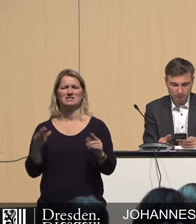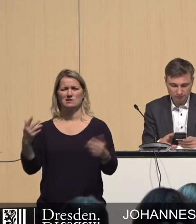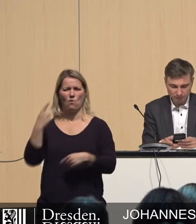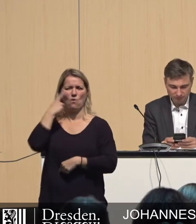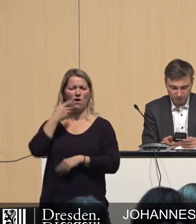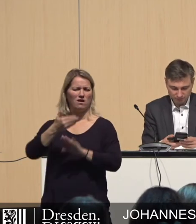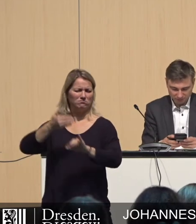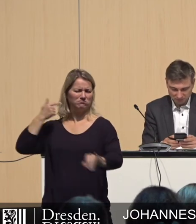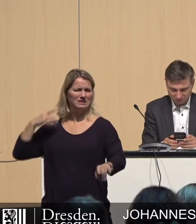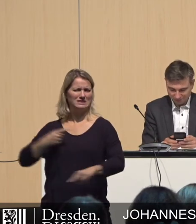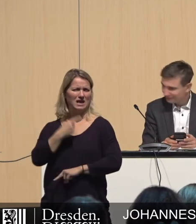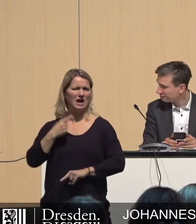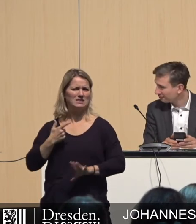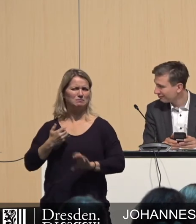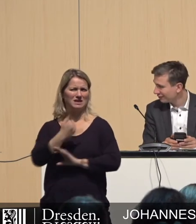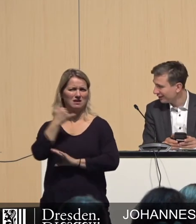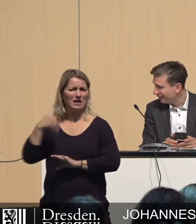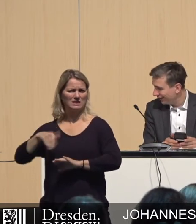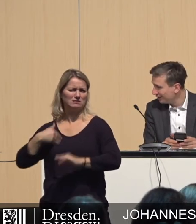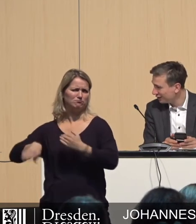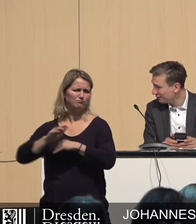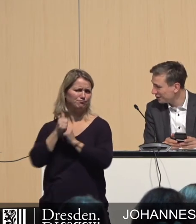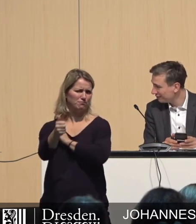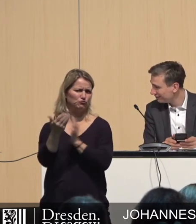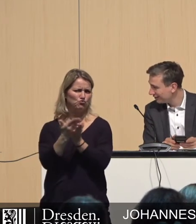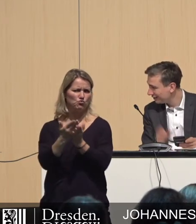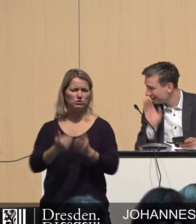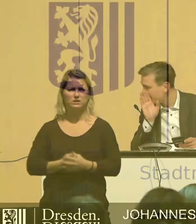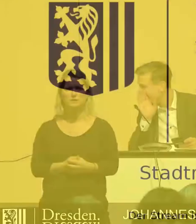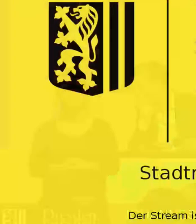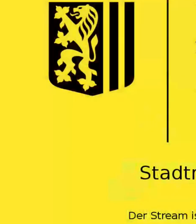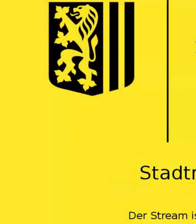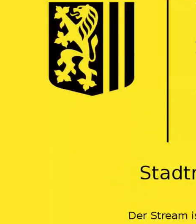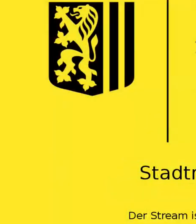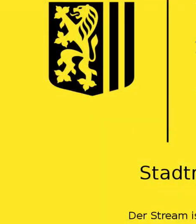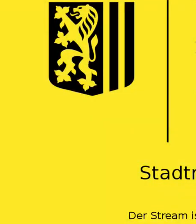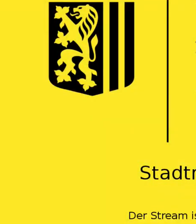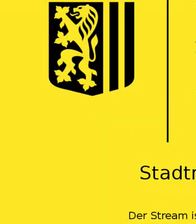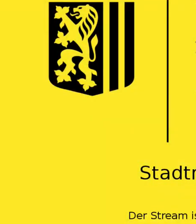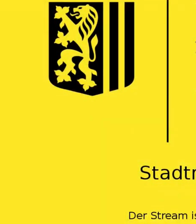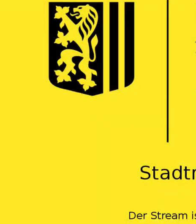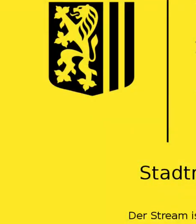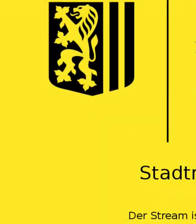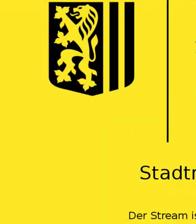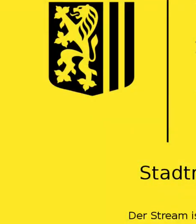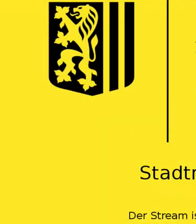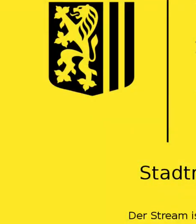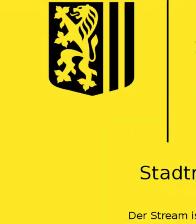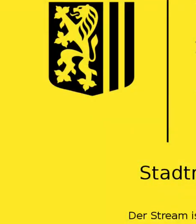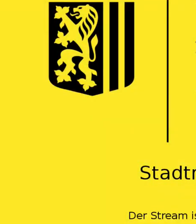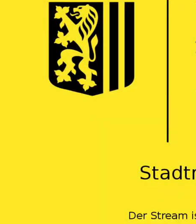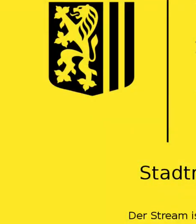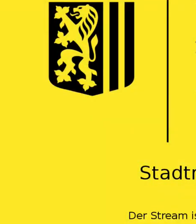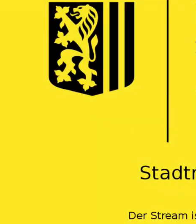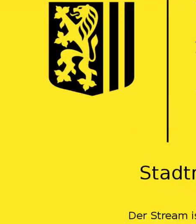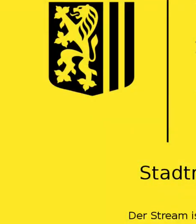Jahre. Da sind wir wirklich weiter. Ich möchte auch noch mal etwas vielleicht tiefer darauf